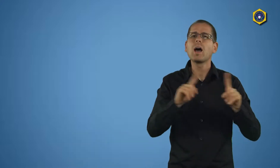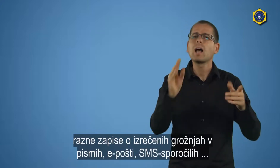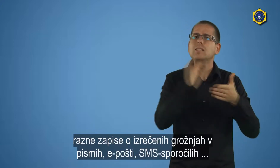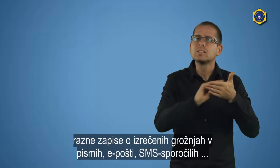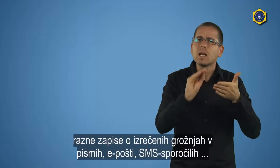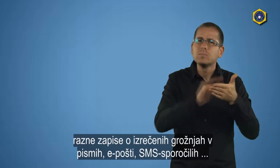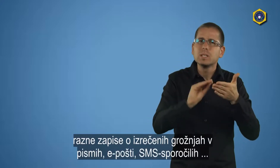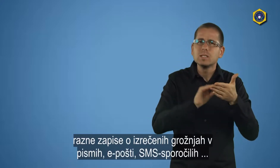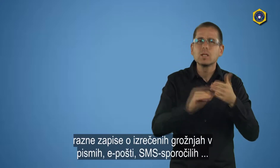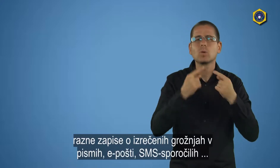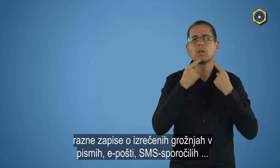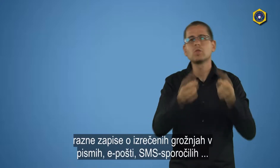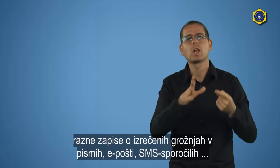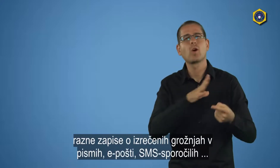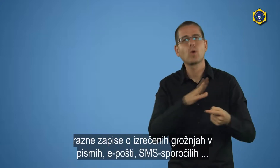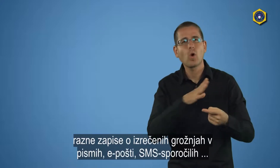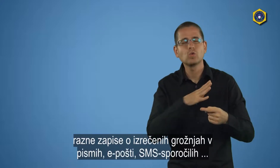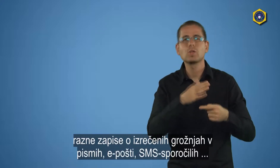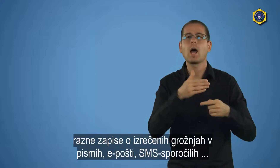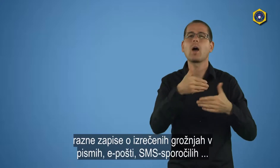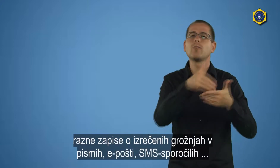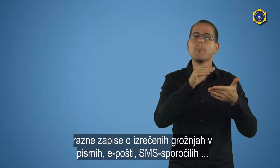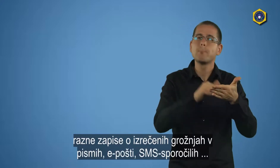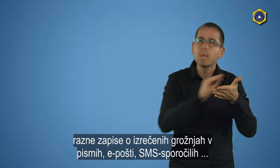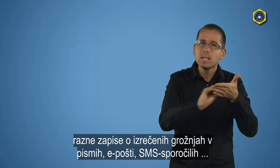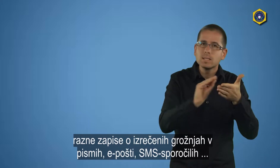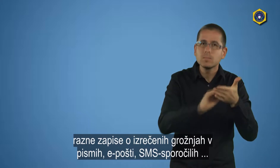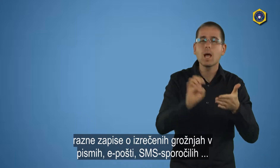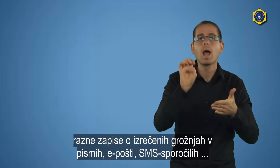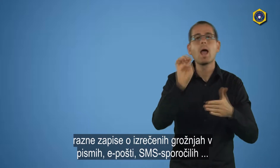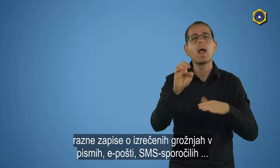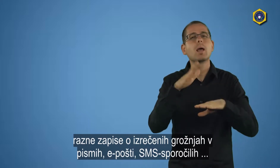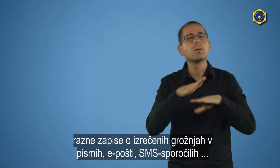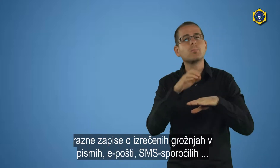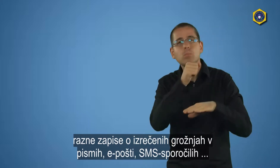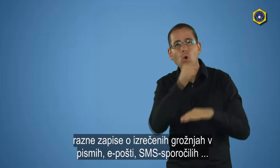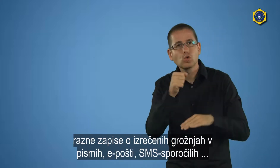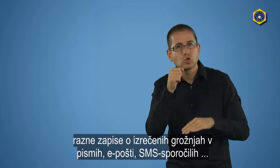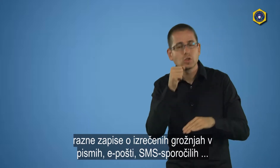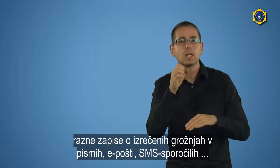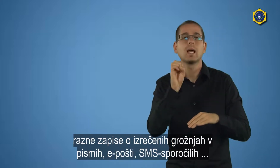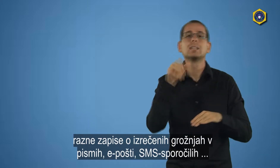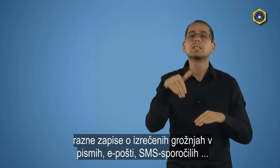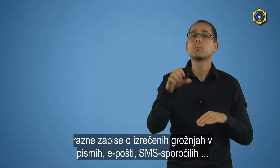Razne zapise o izrečenih grožnjah v pismih, e-pošti, SMS sporočilih.